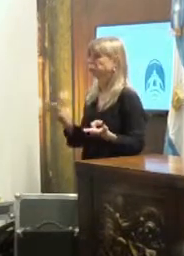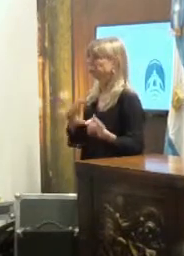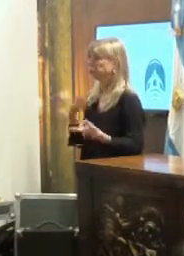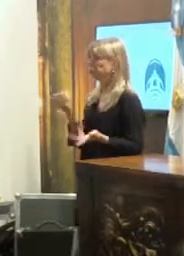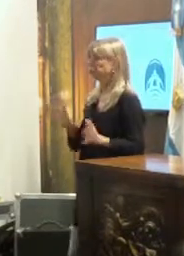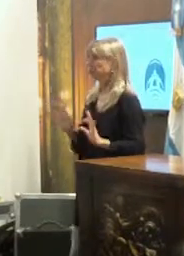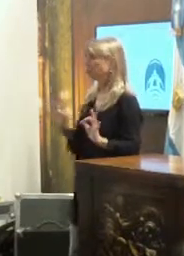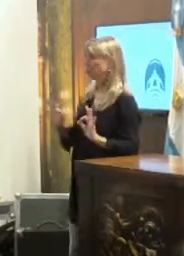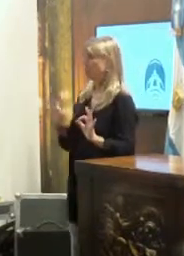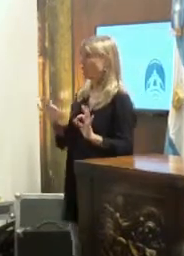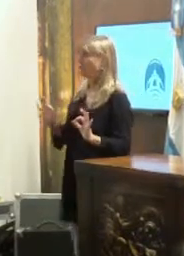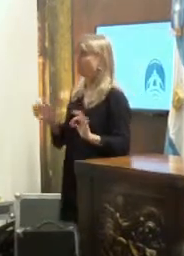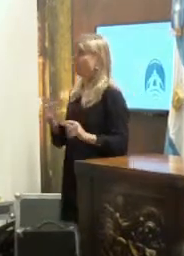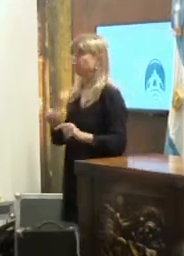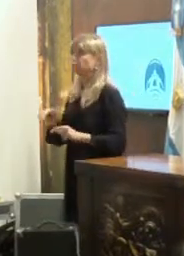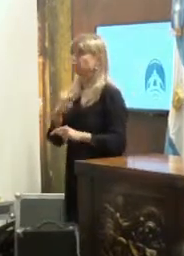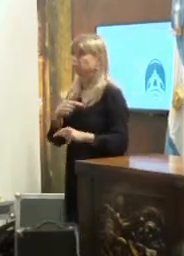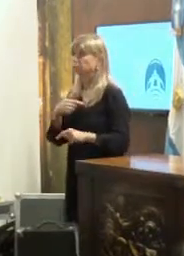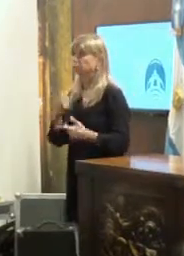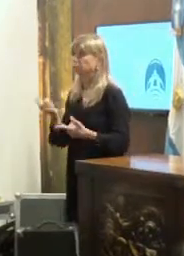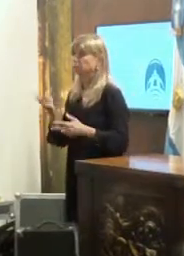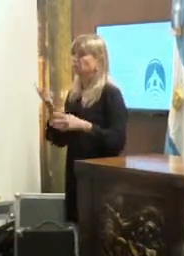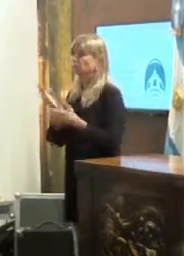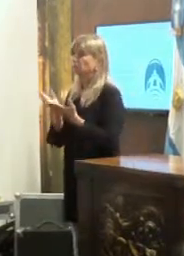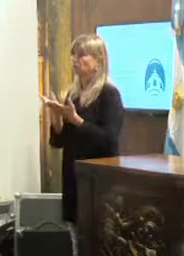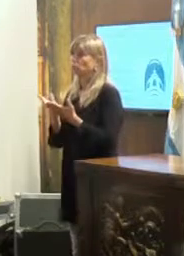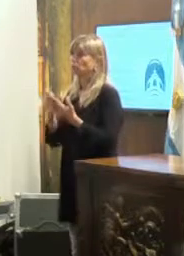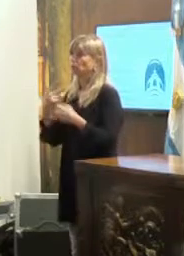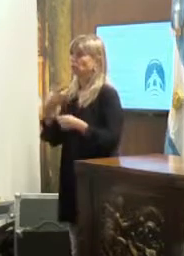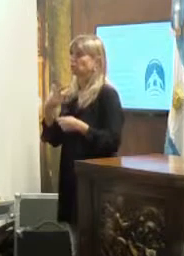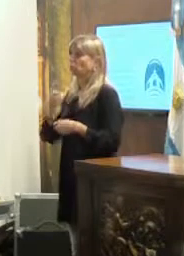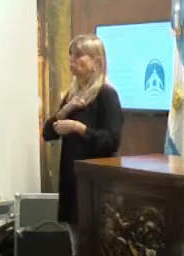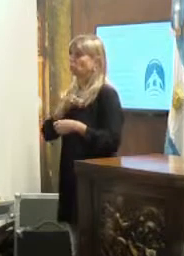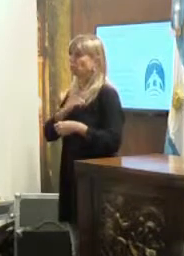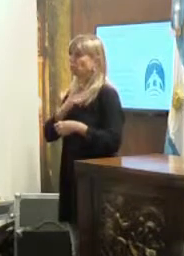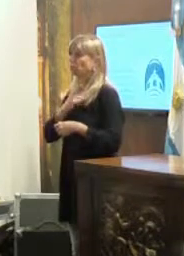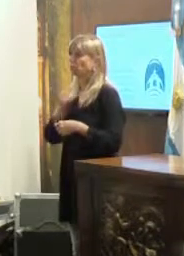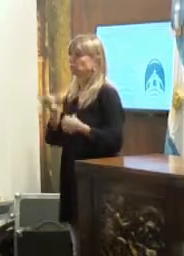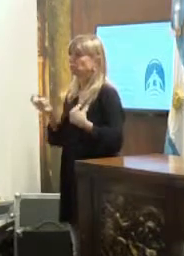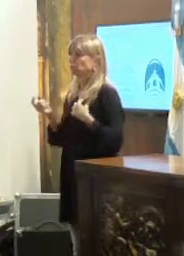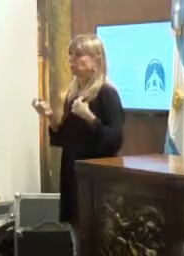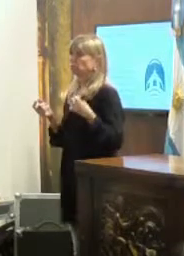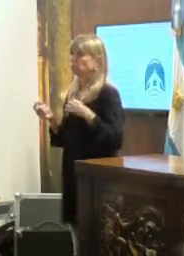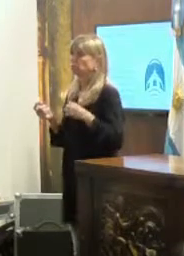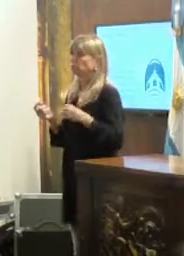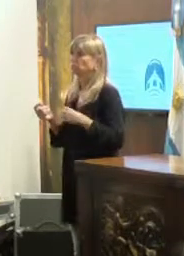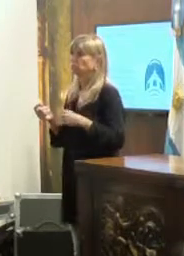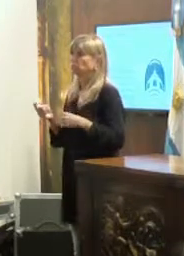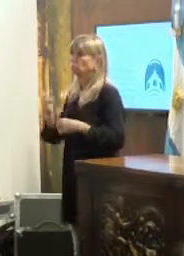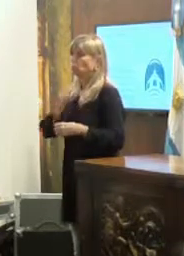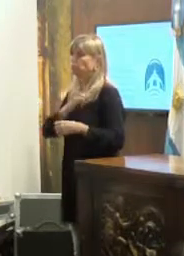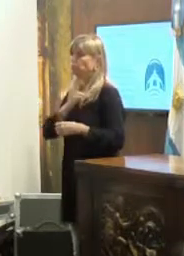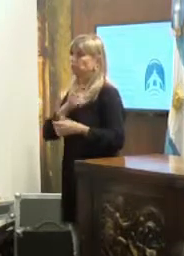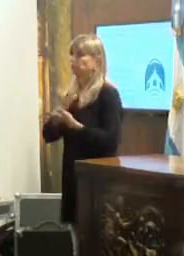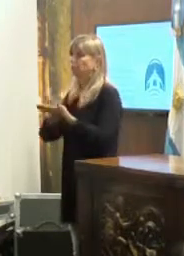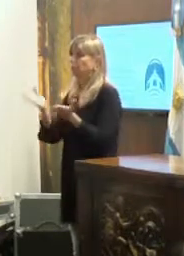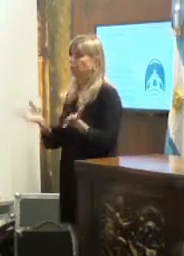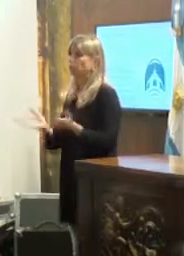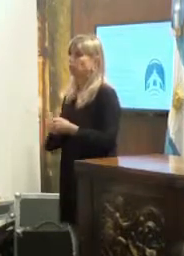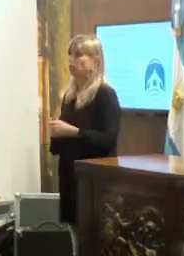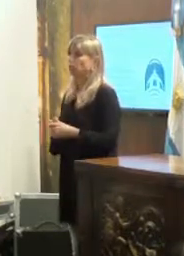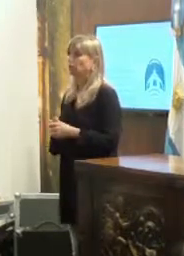Nosotros planteamos también como una acción afirmativa que los estudiantes universitarios de universidades